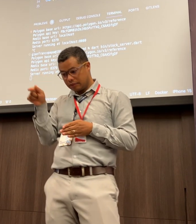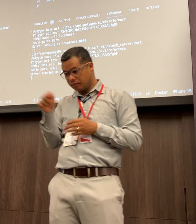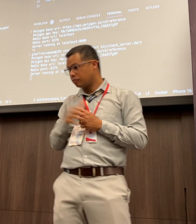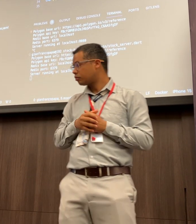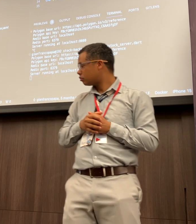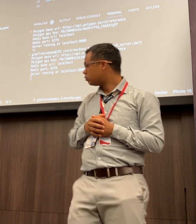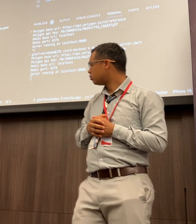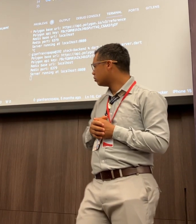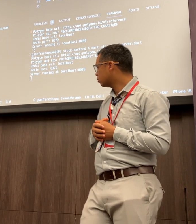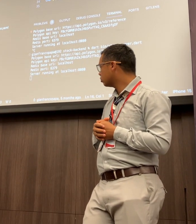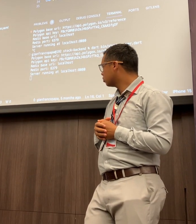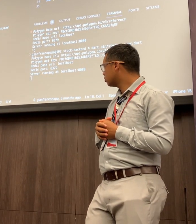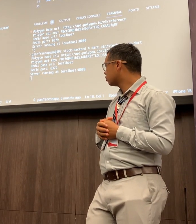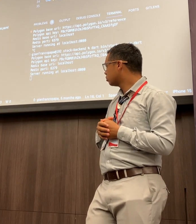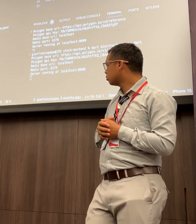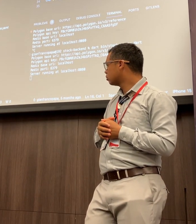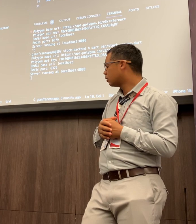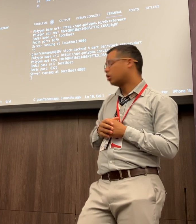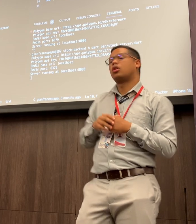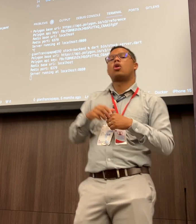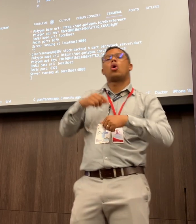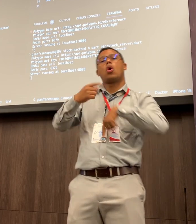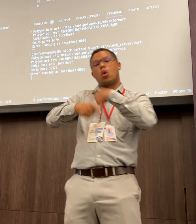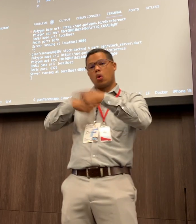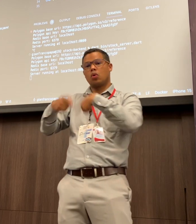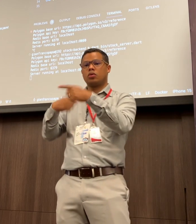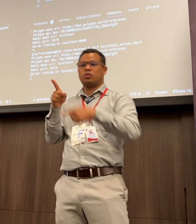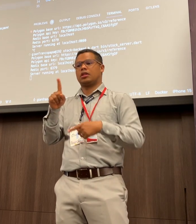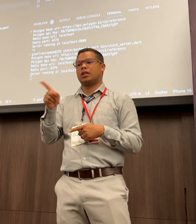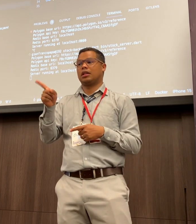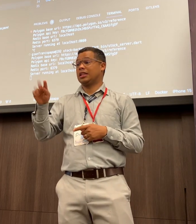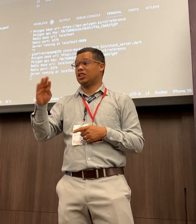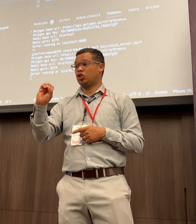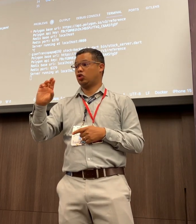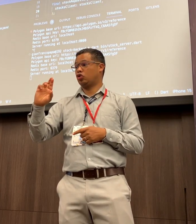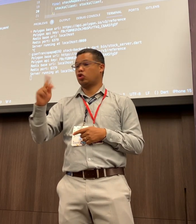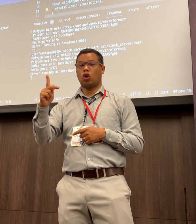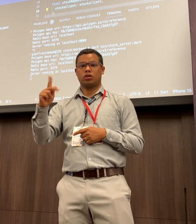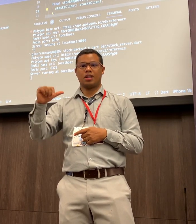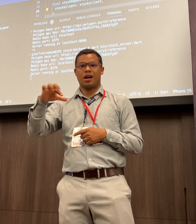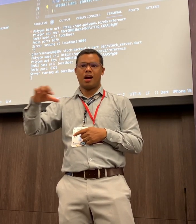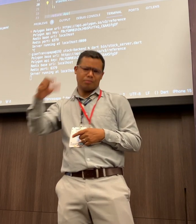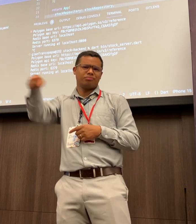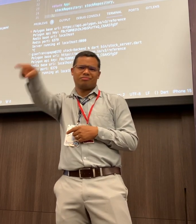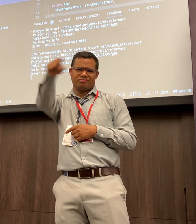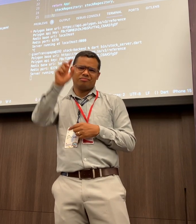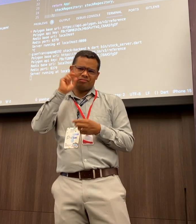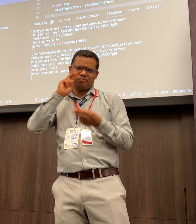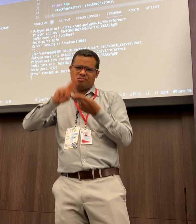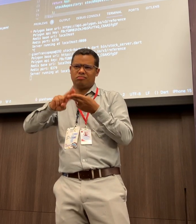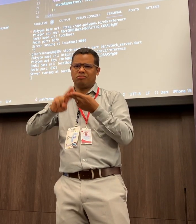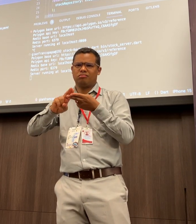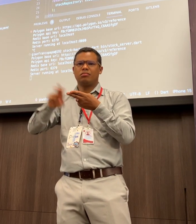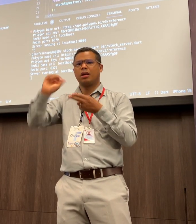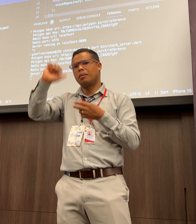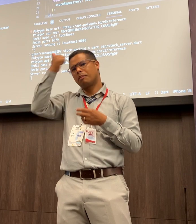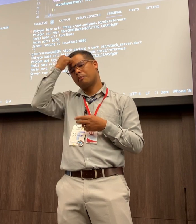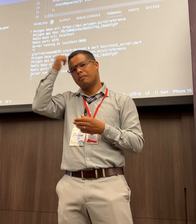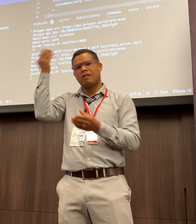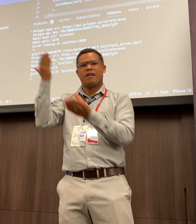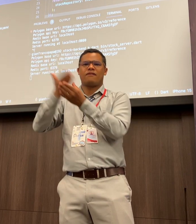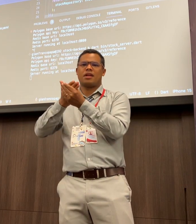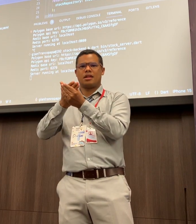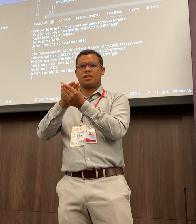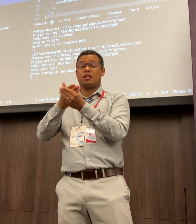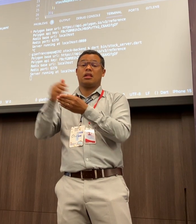Flutter, tenemos nuestra stock app, quizás estos están un poco más familiarizados. Acá tenemos solamente un main file donde simplemente